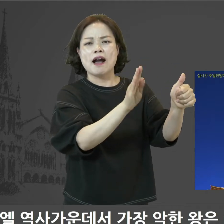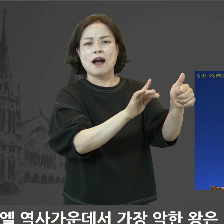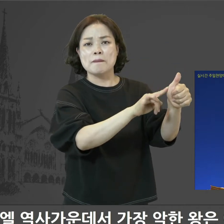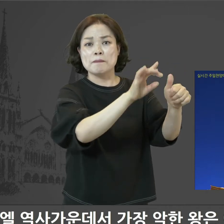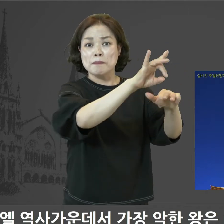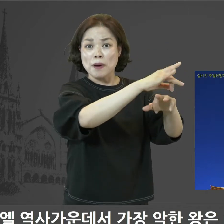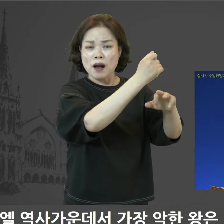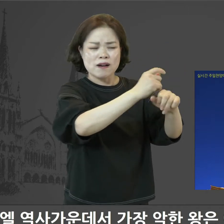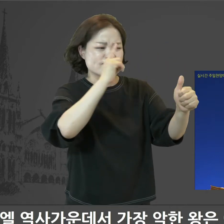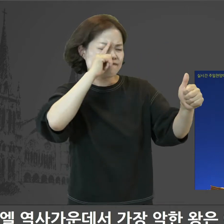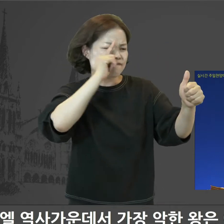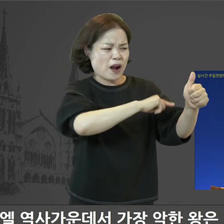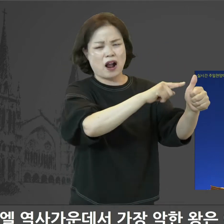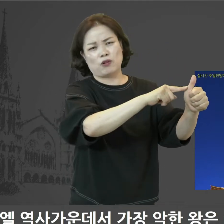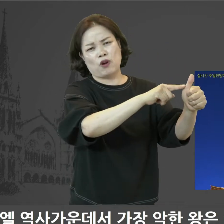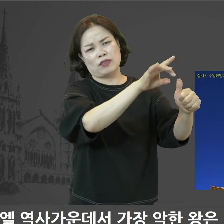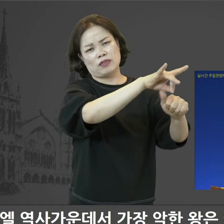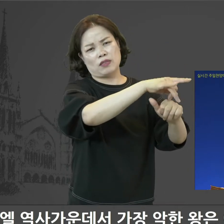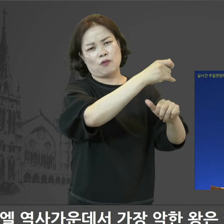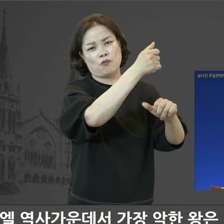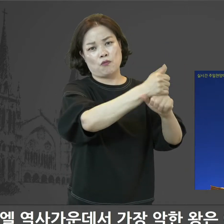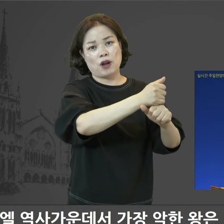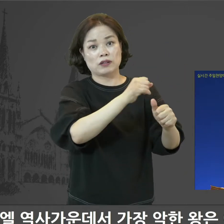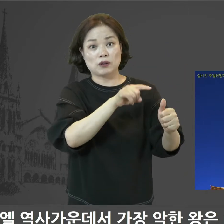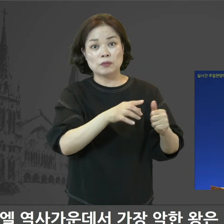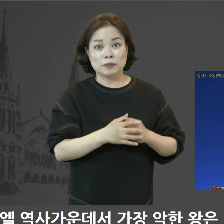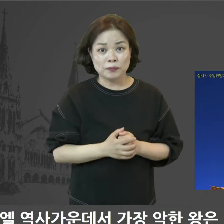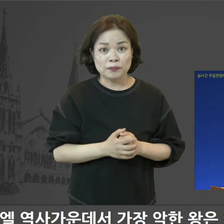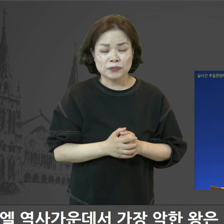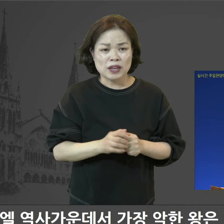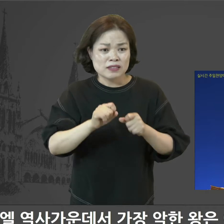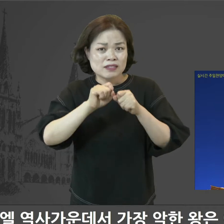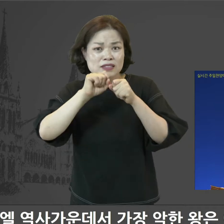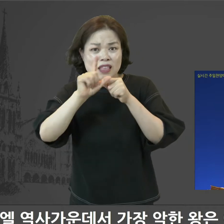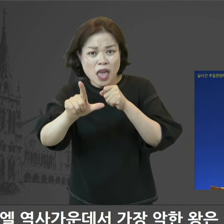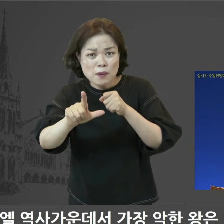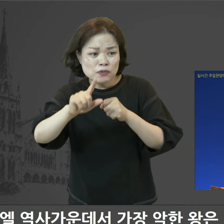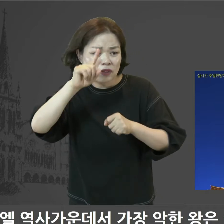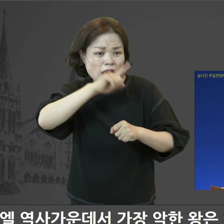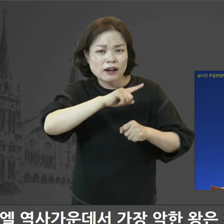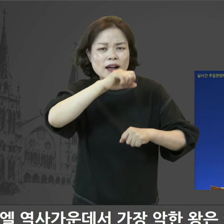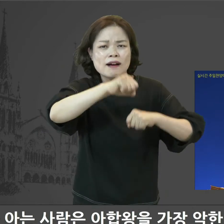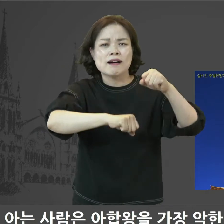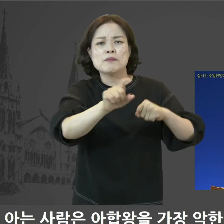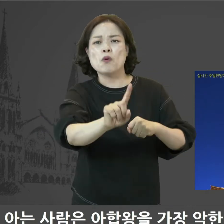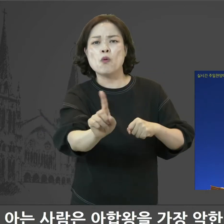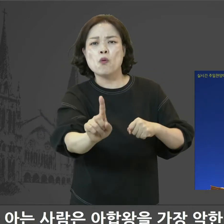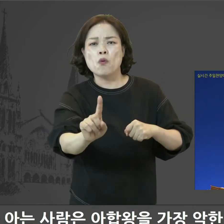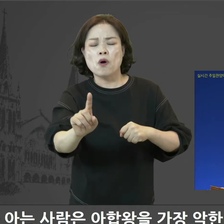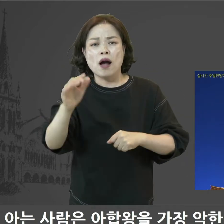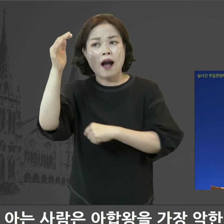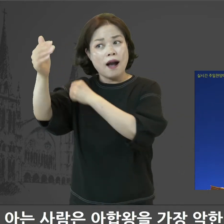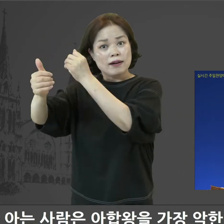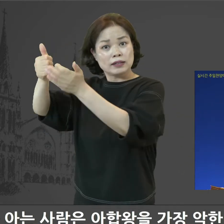역사상 가장 악한 왕이었다라고 이야기들을 합니다. 대부분 이 악한 왕들이 행한 것은요,